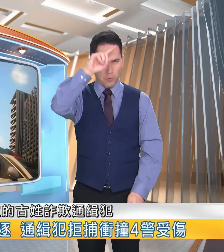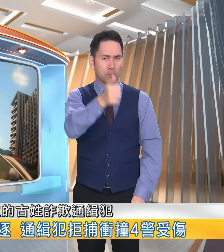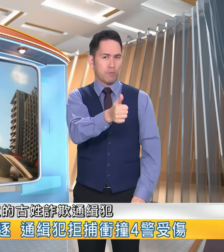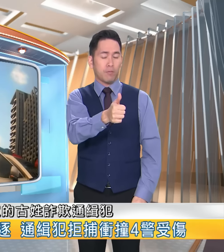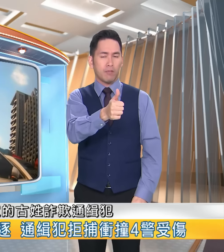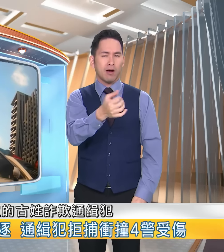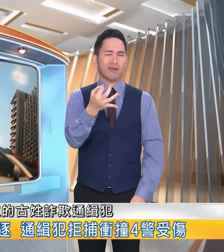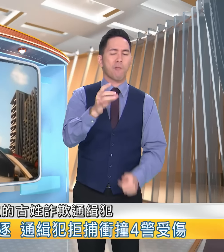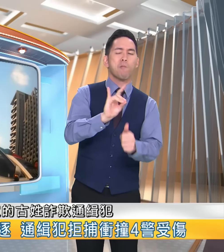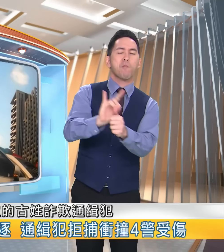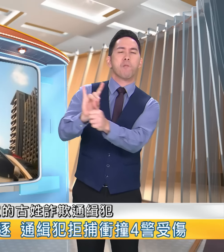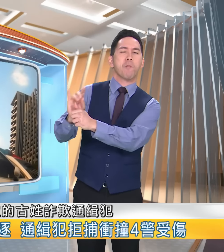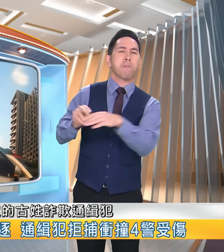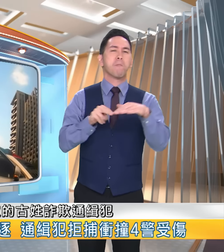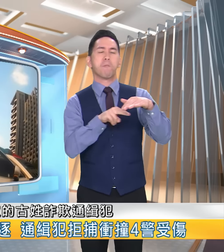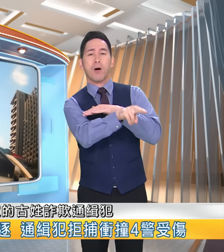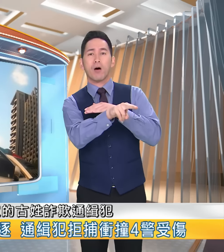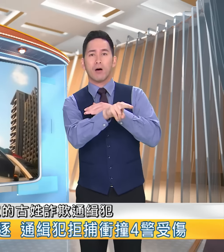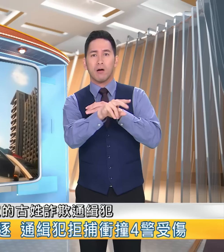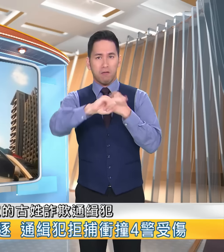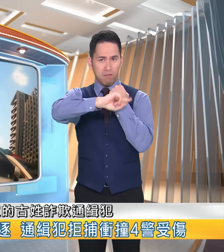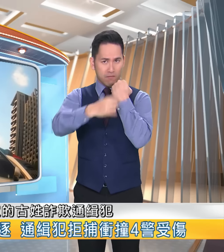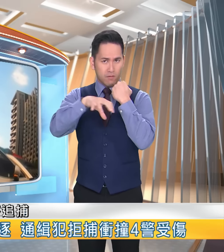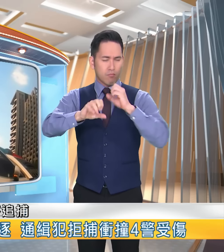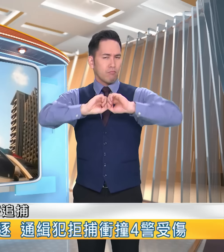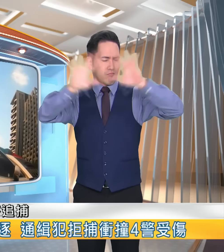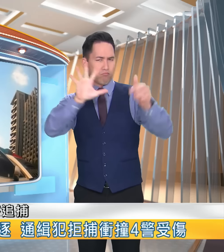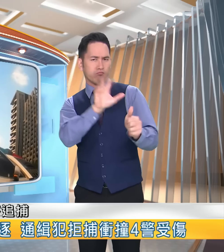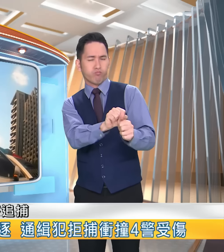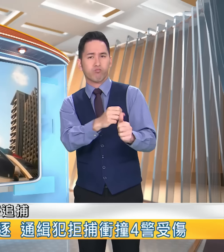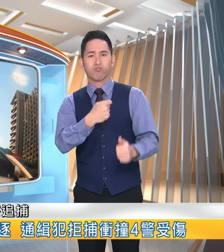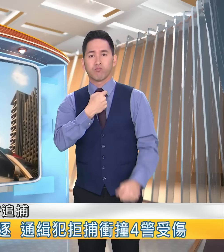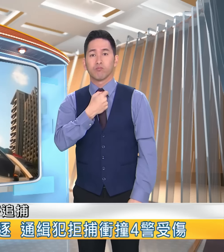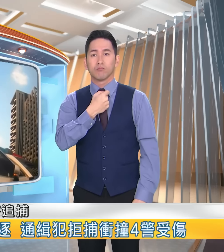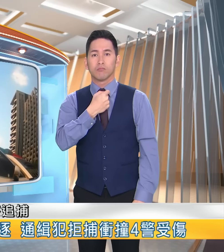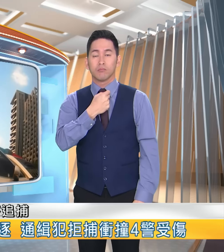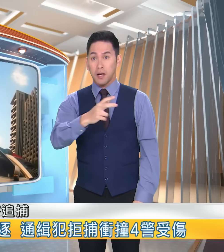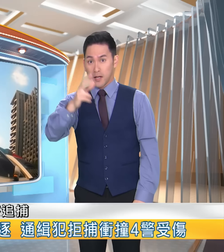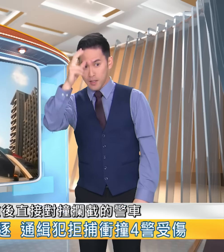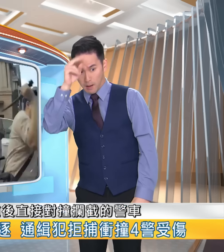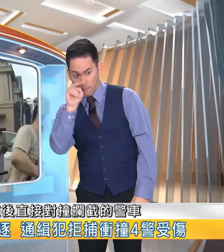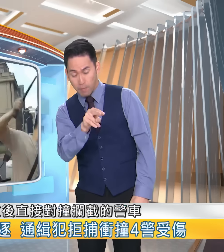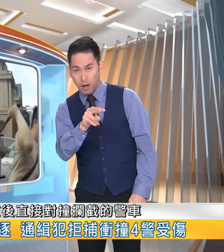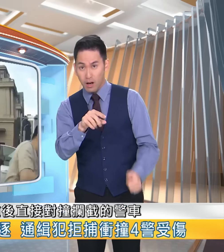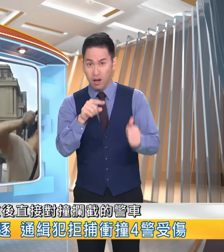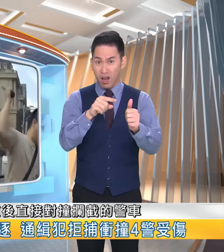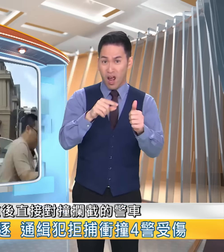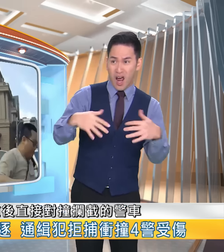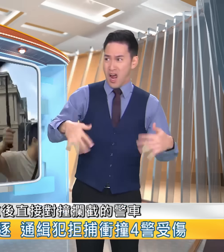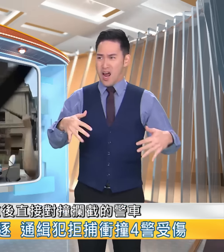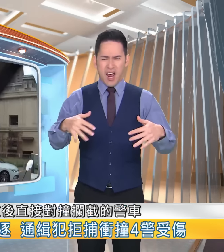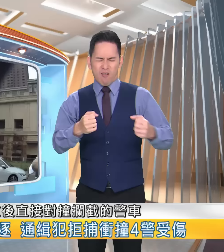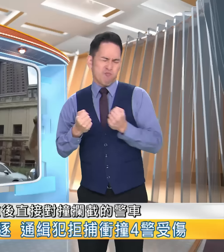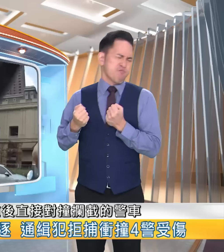古姓诈欺通缉犯，为了躲避警察追捕，逃逸至单行道后，直接